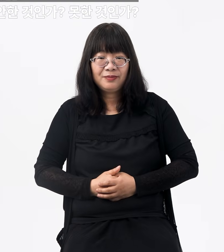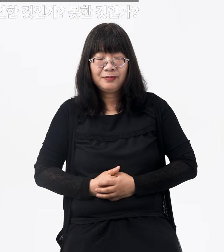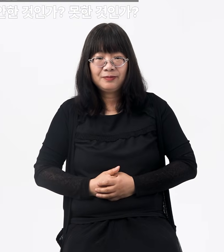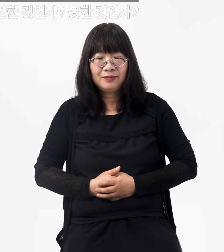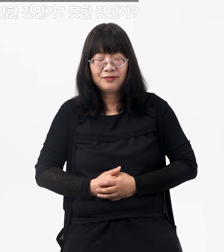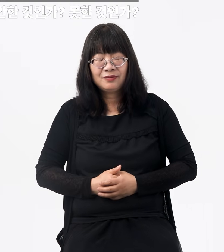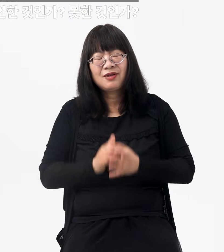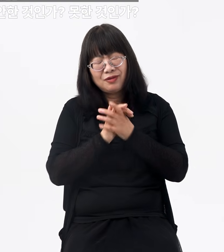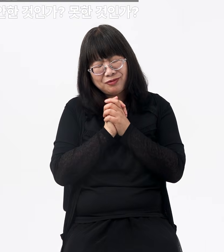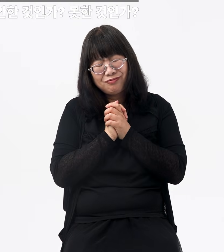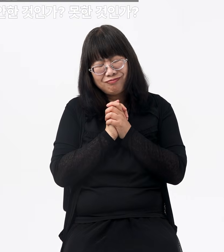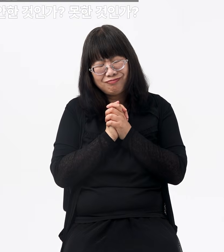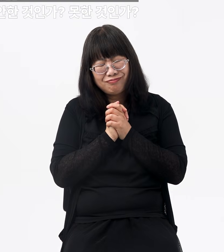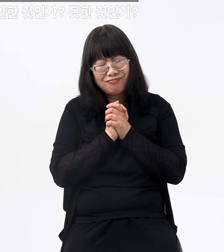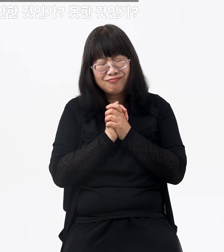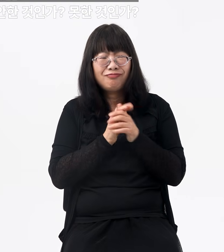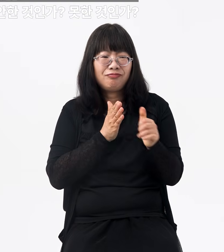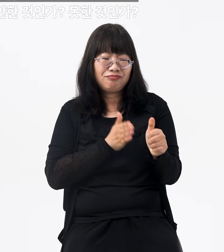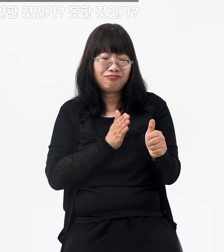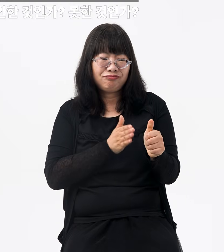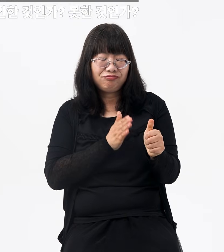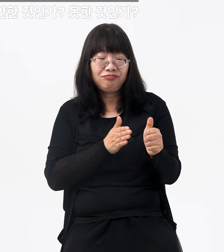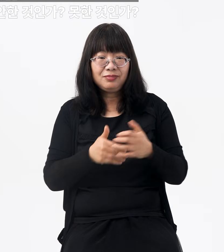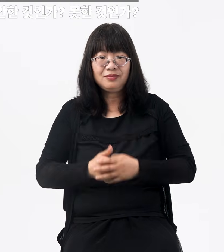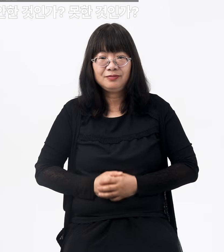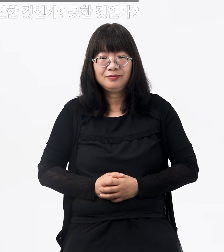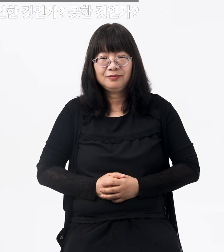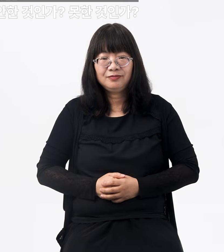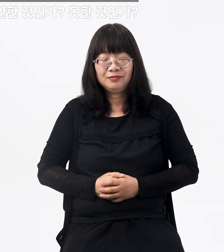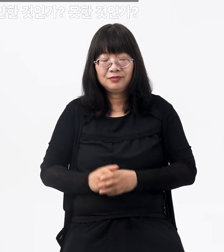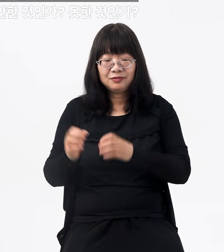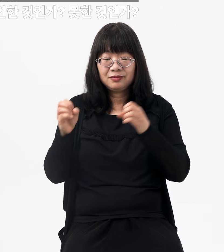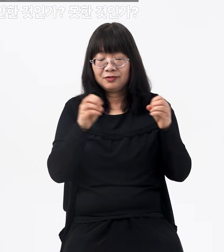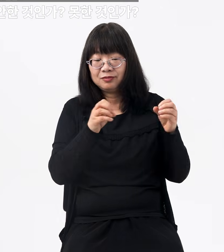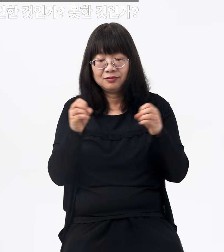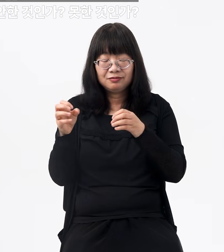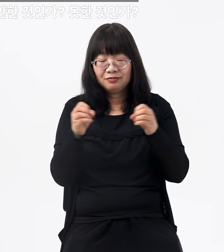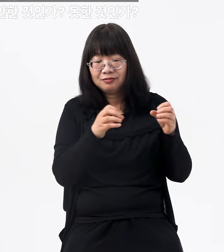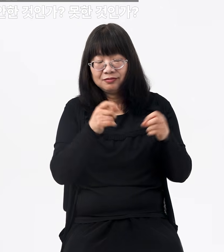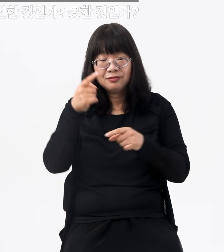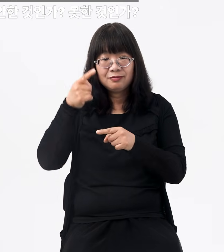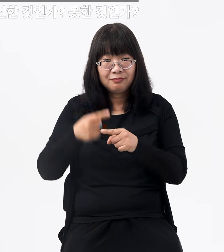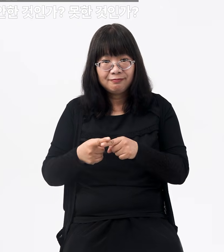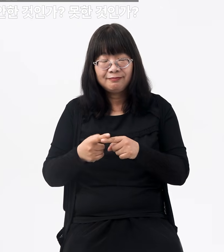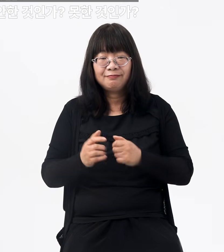위에서 기도 좀 해달라는 거예요. 그래서 이제 이런저런 얘기를 나누다가